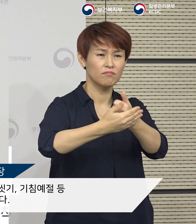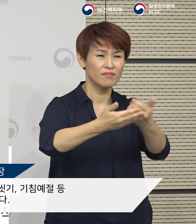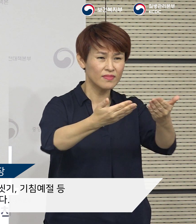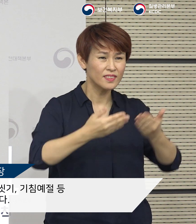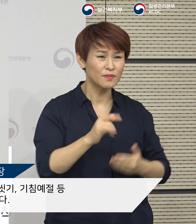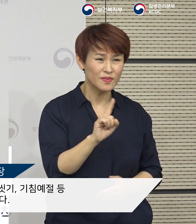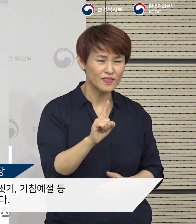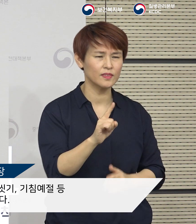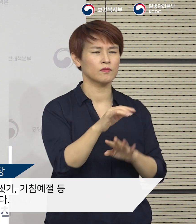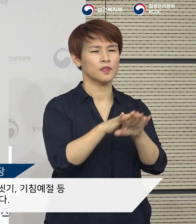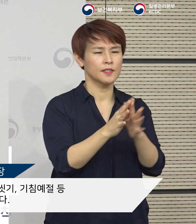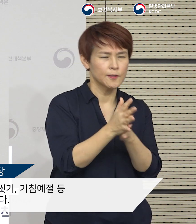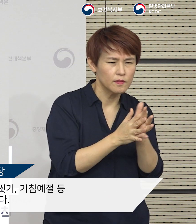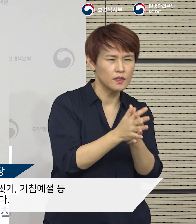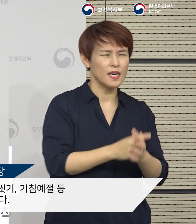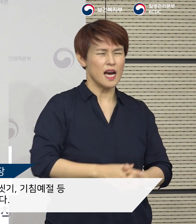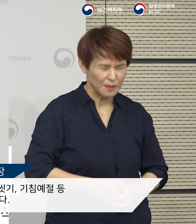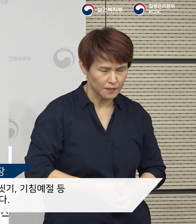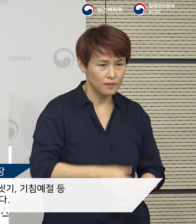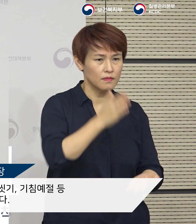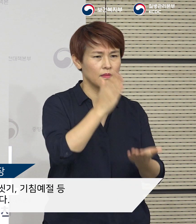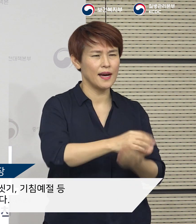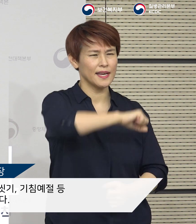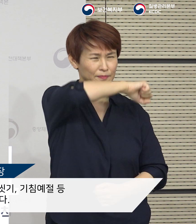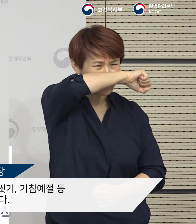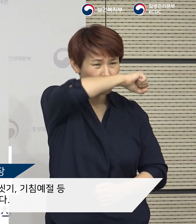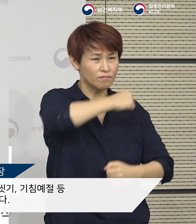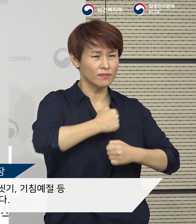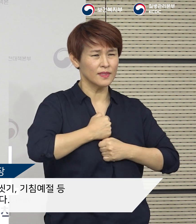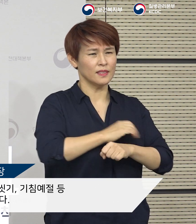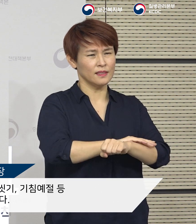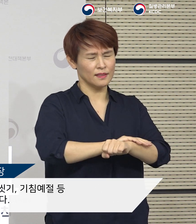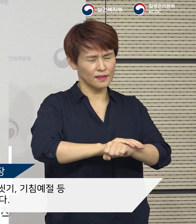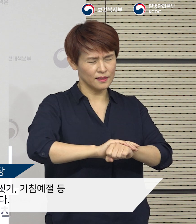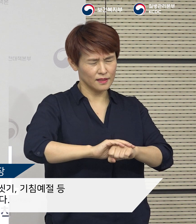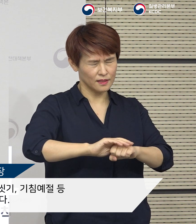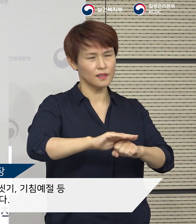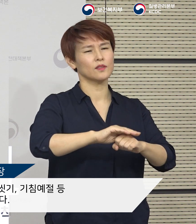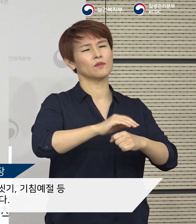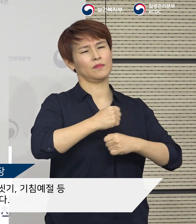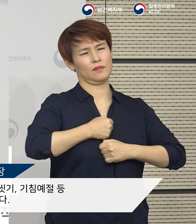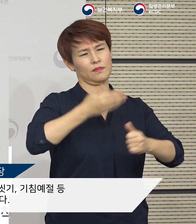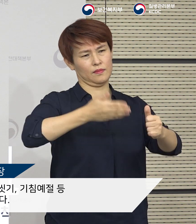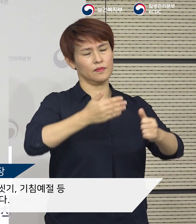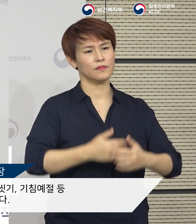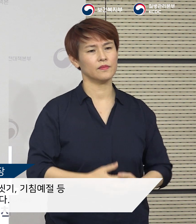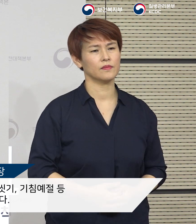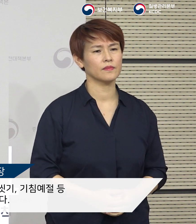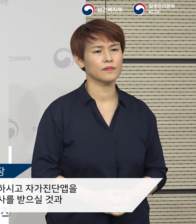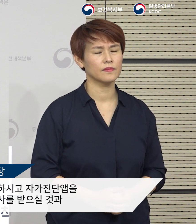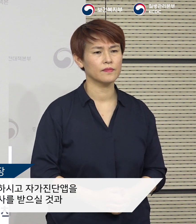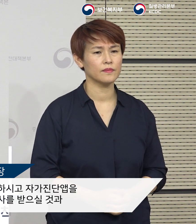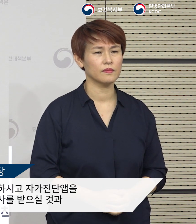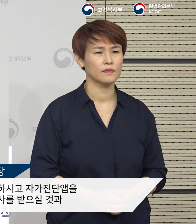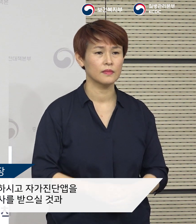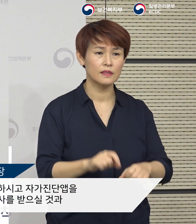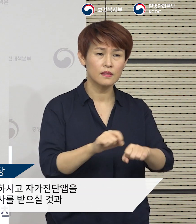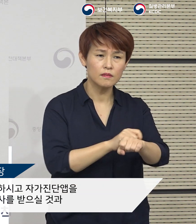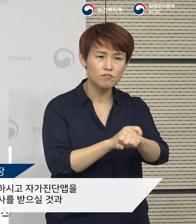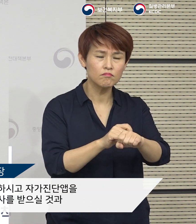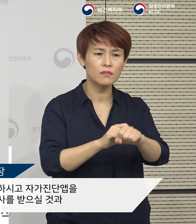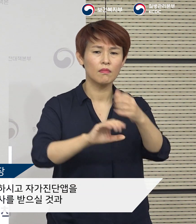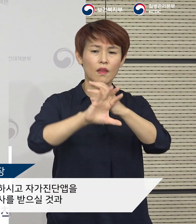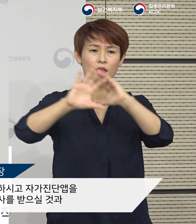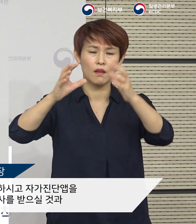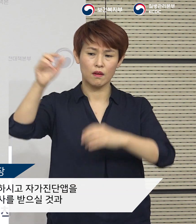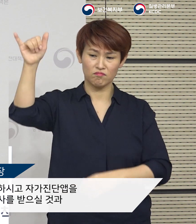손 씻기, 기침 예절 등 국민 위생 수칙 준수도 힘써 주시기를 당부드립니다. 특히